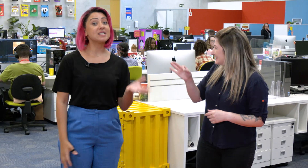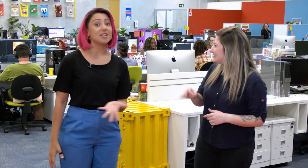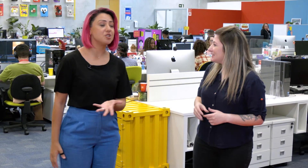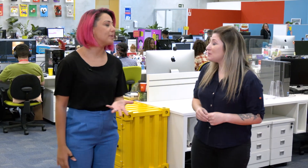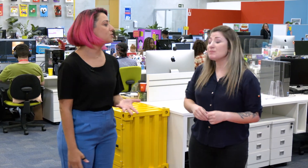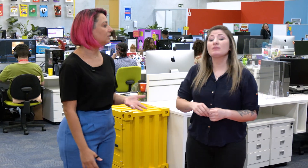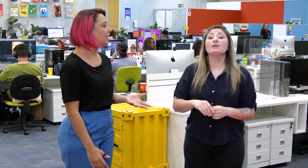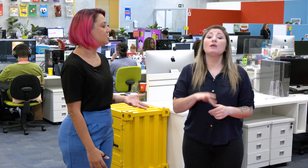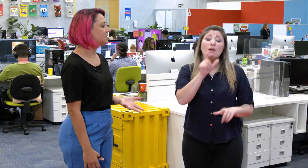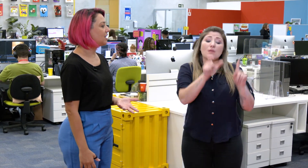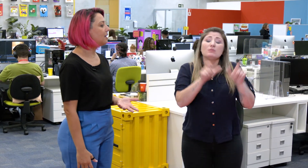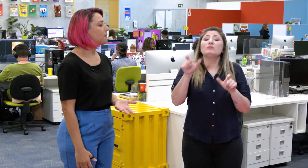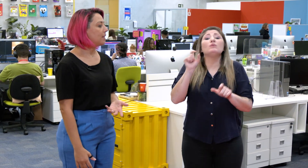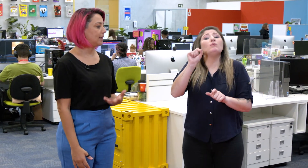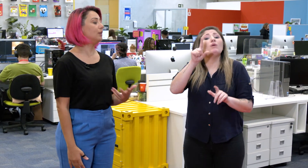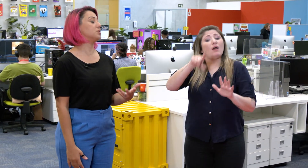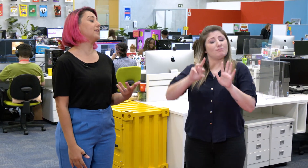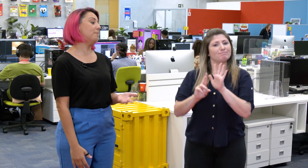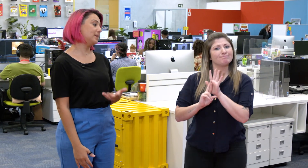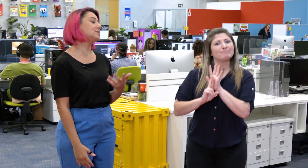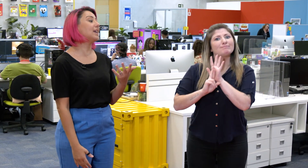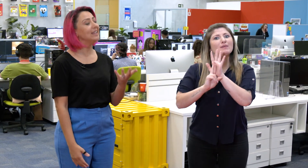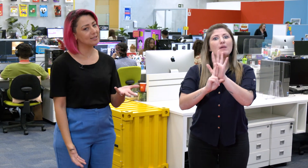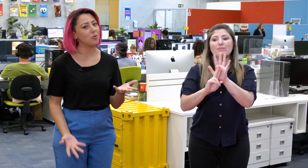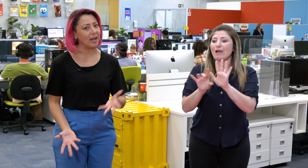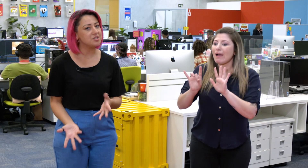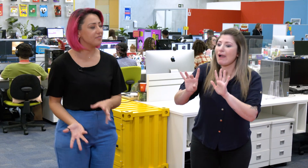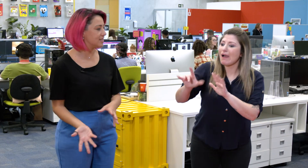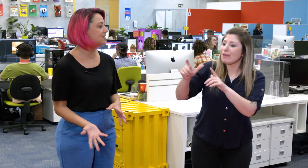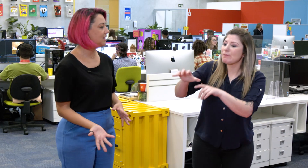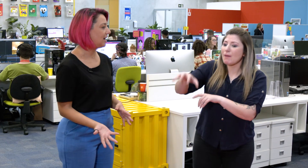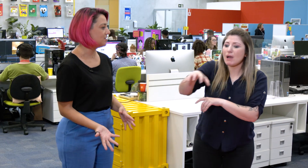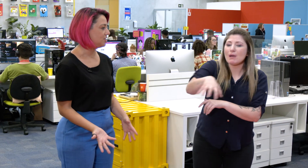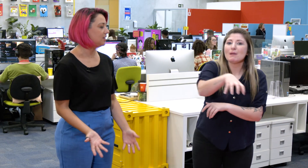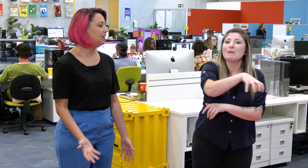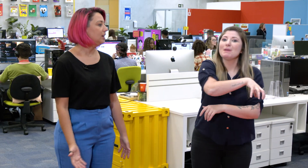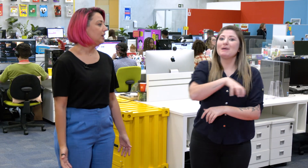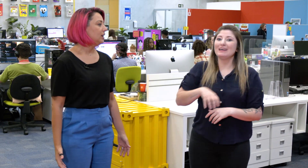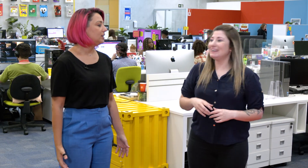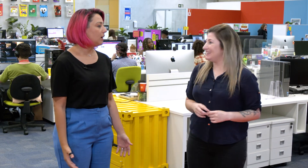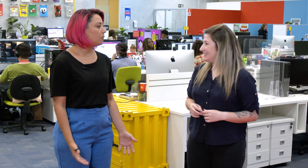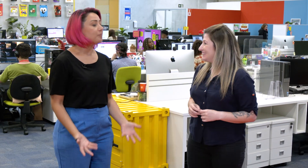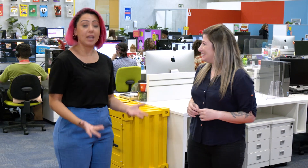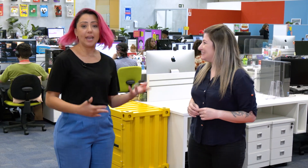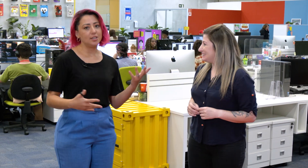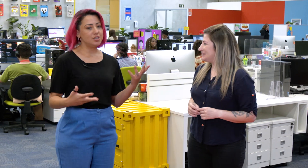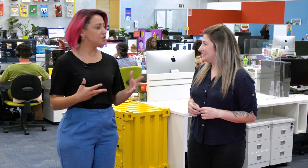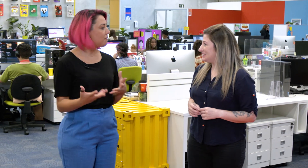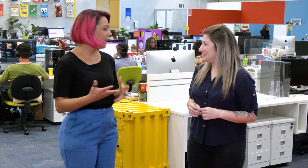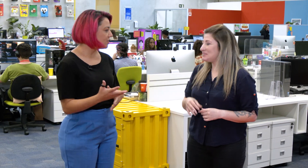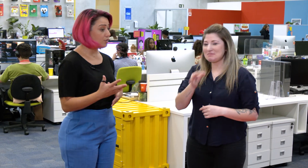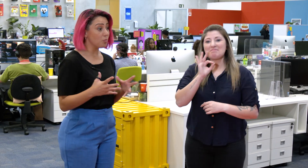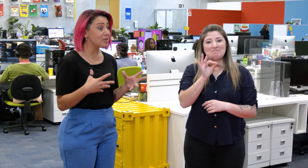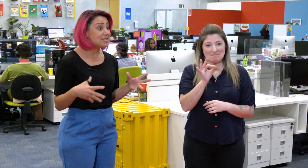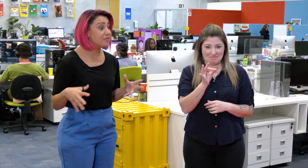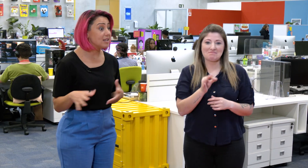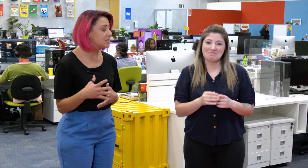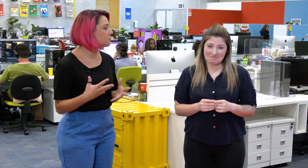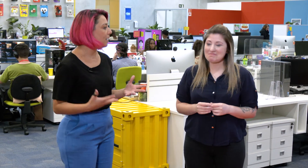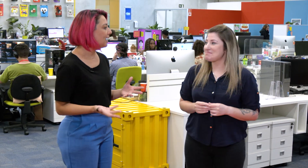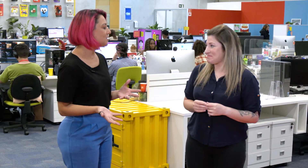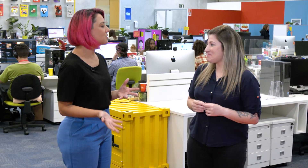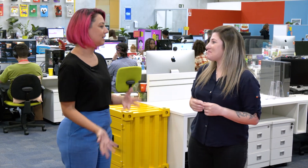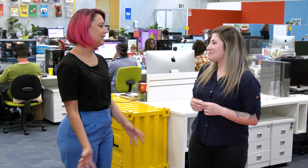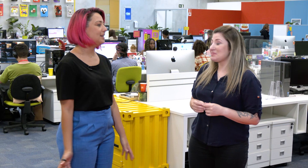uma diversidade de personagens, né? Que inclusive representam a diversidade. Então, e de diferentes, vamos conhecer